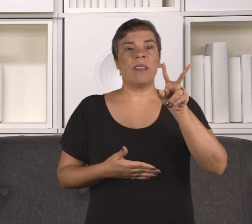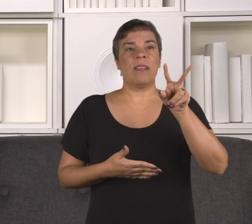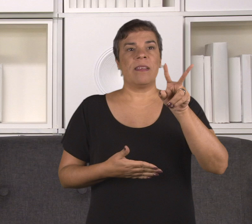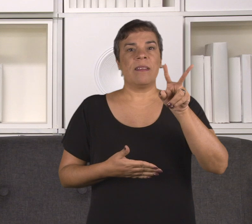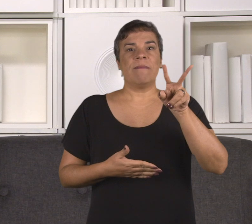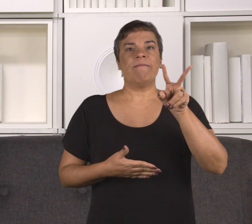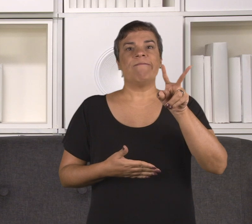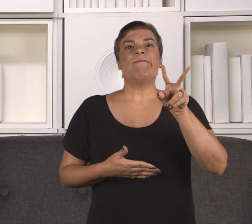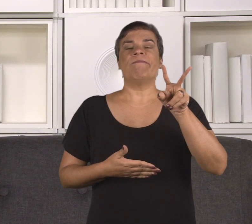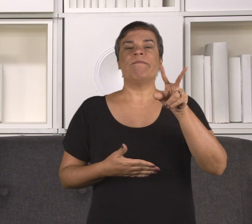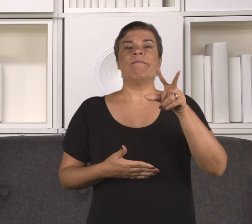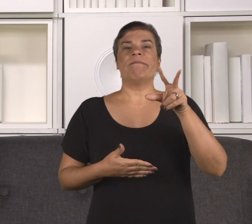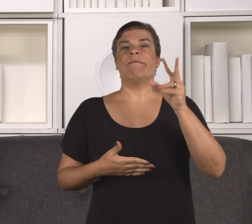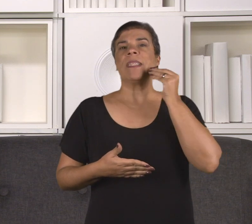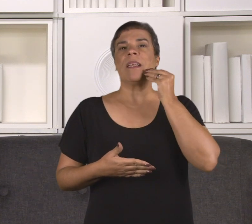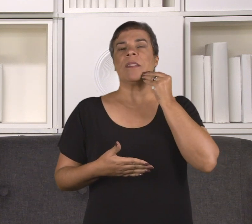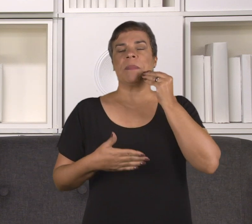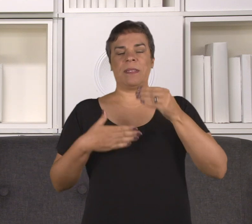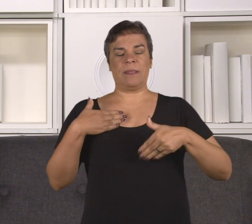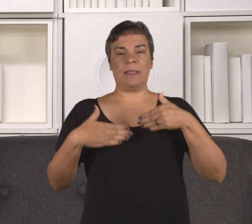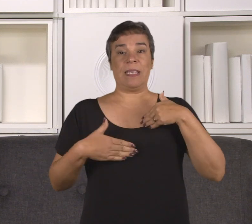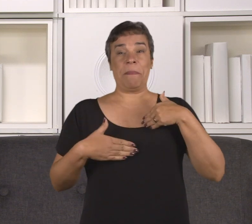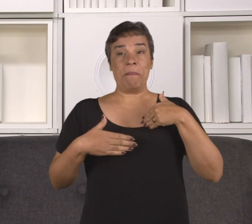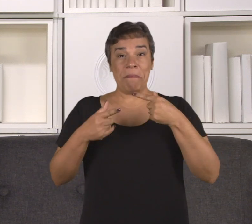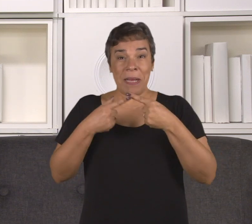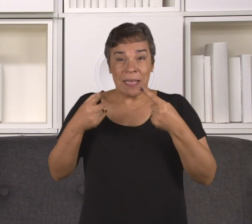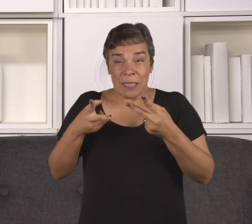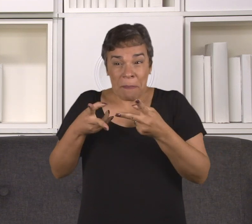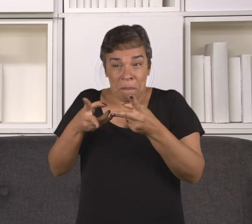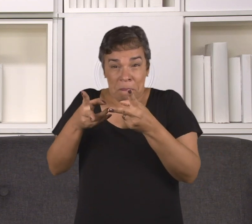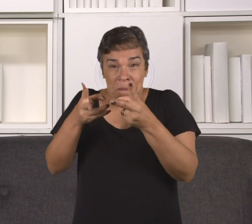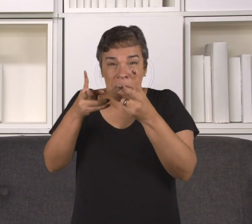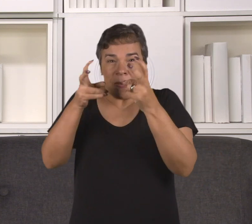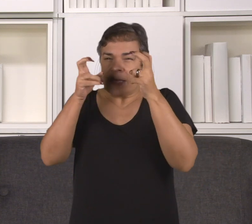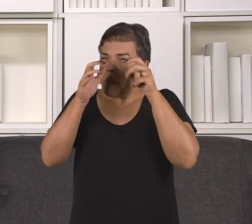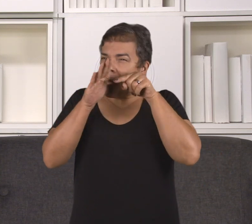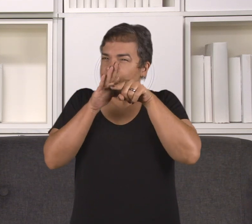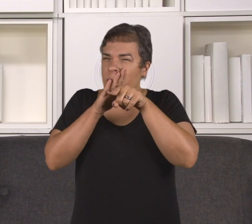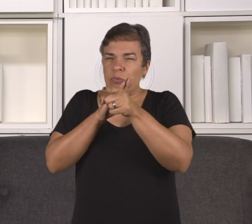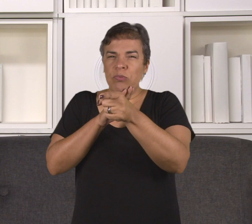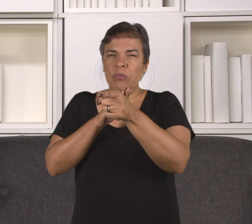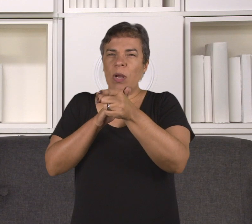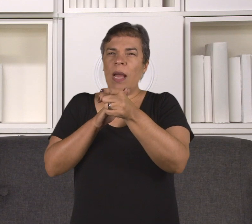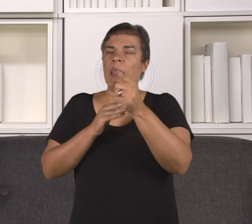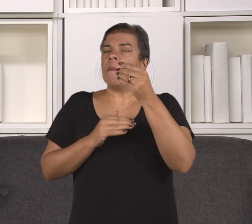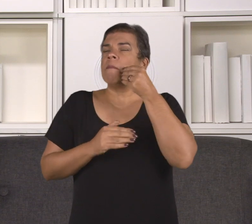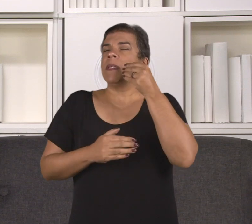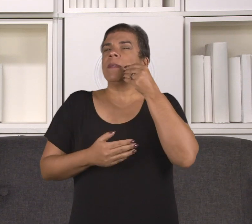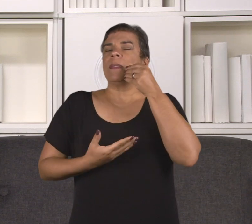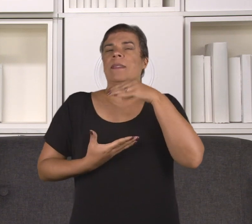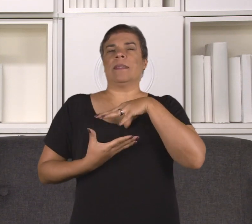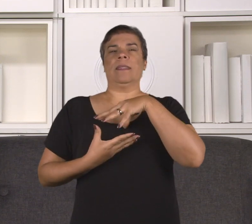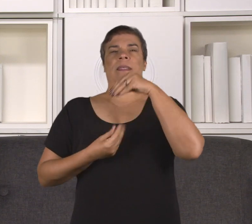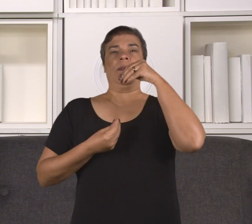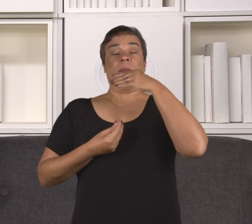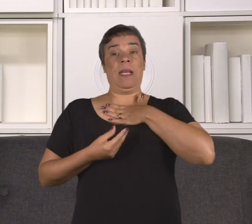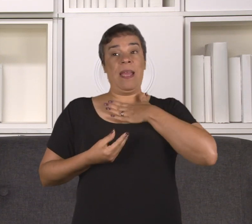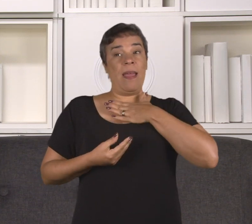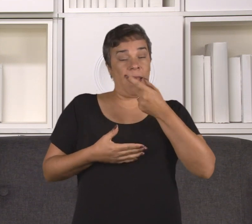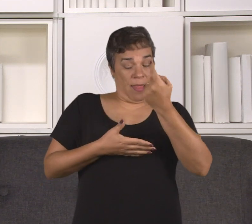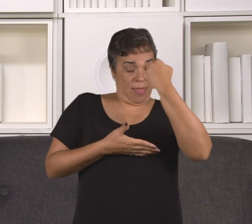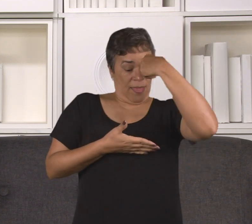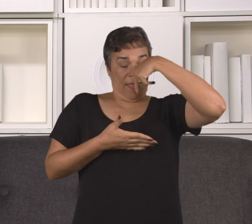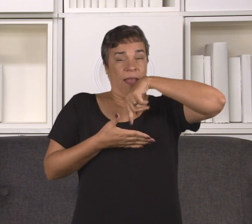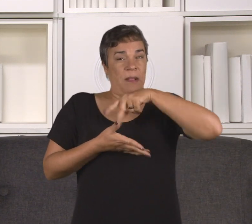Enxergar uma experiência da alma. Então Jesus ele quer não apenas dar a saúde dos olhos físicos,